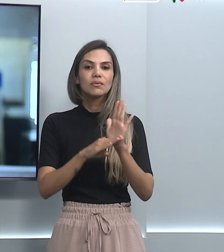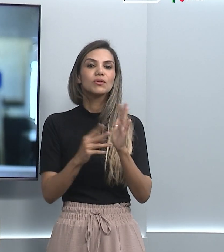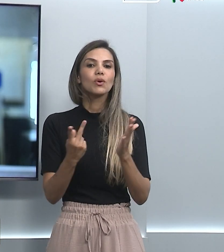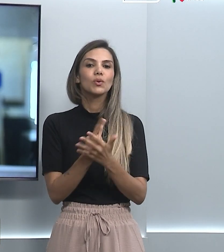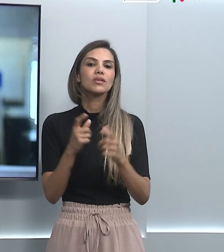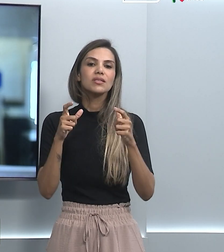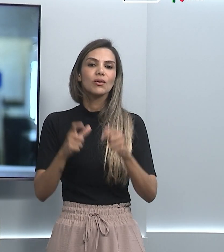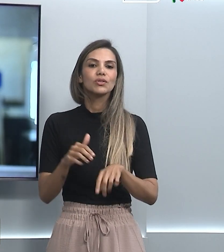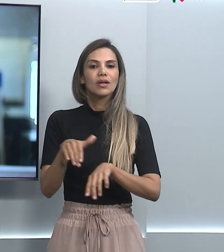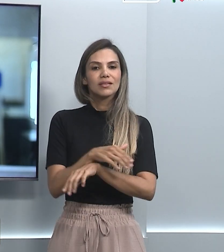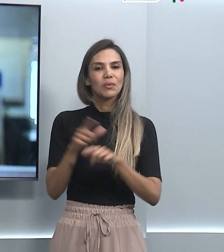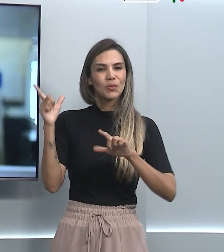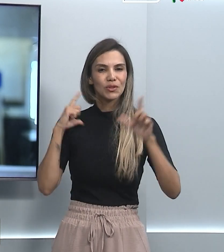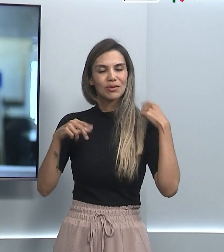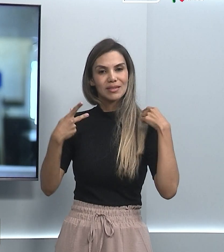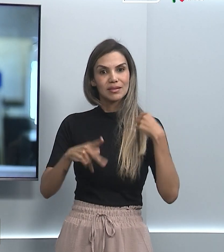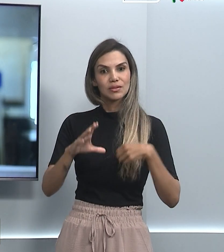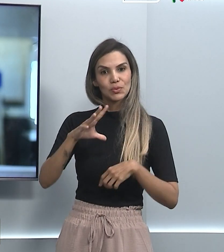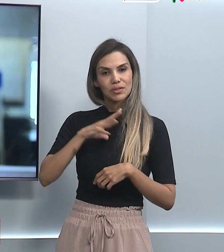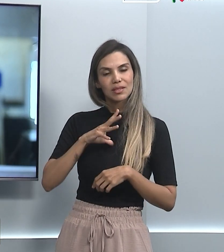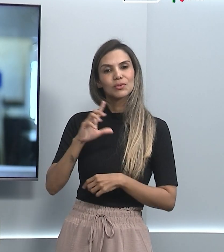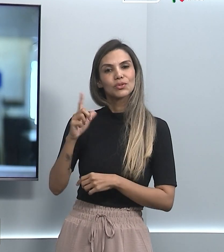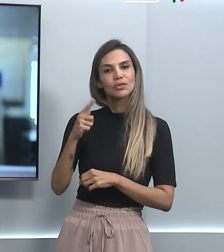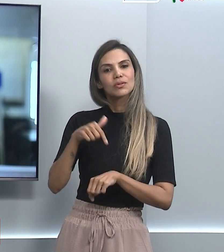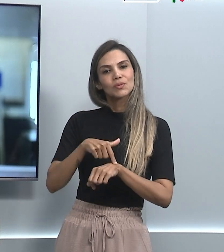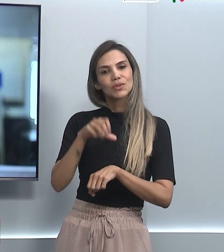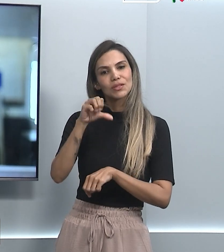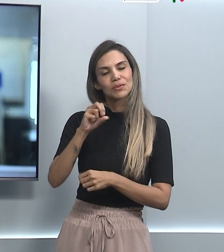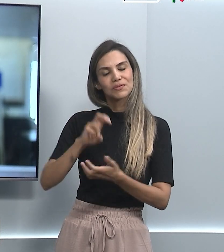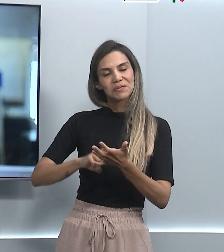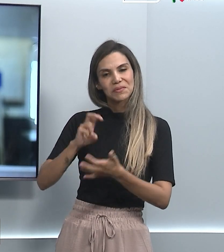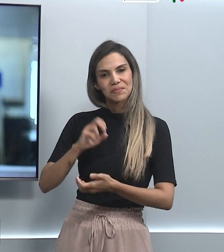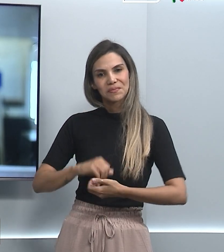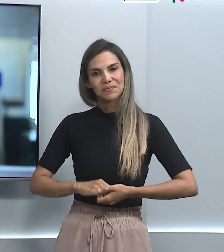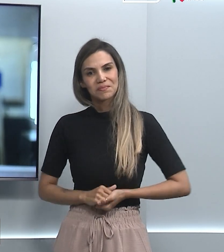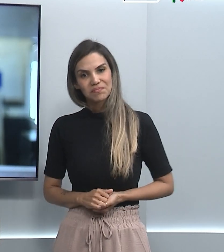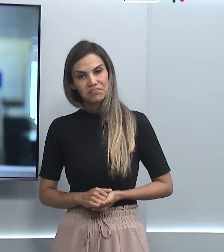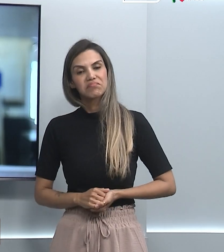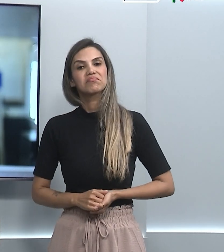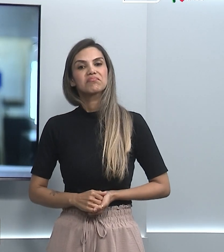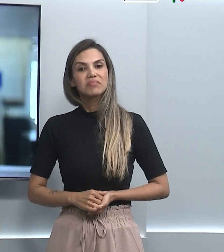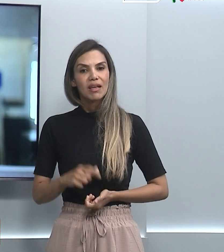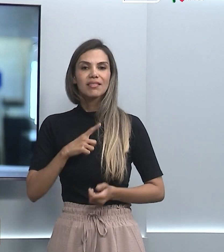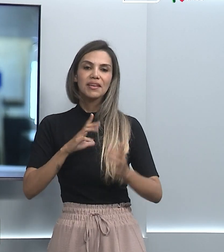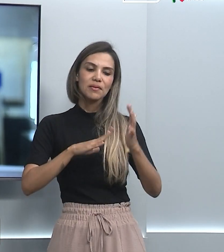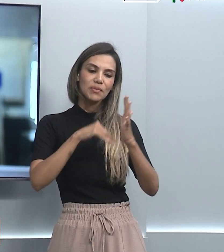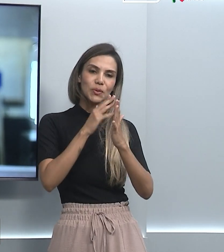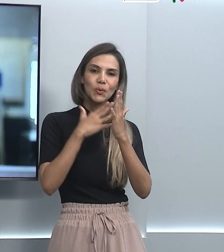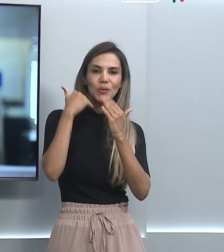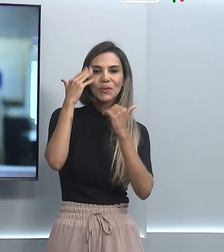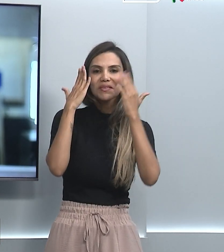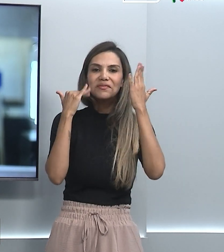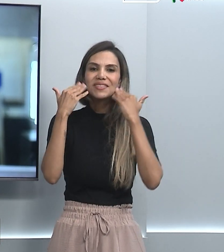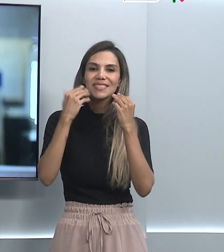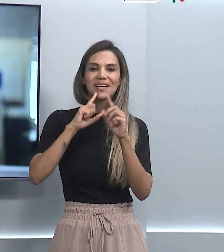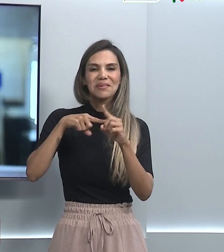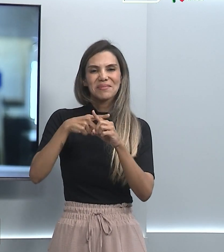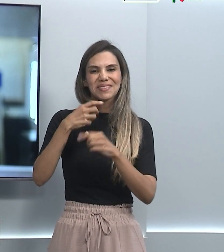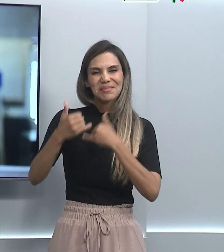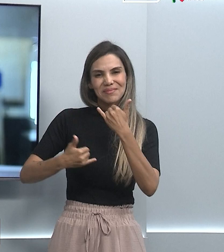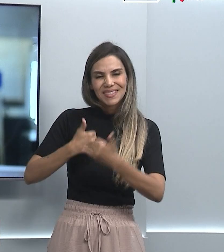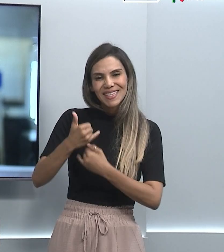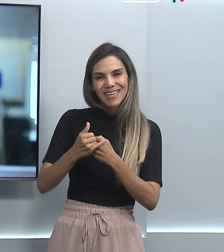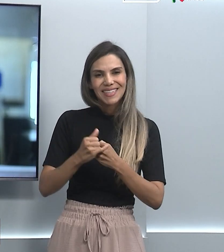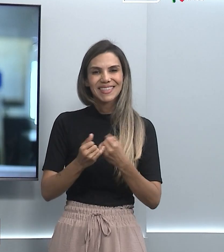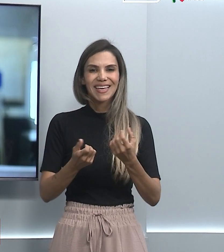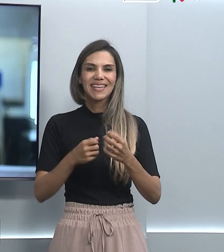do Lazer, no centro de Goiânia, a partir das 9 horas da manhã, com direito a pintura facial, brincadeiras, algodão